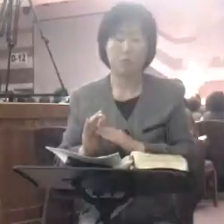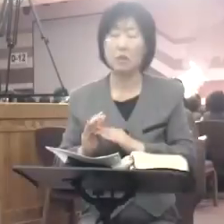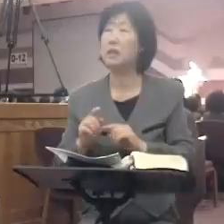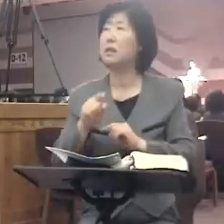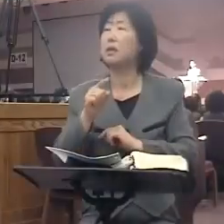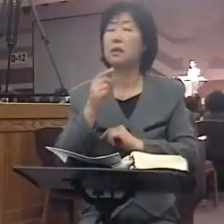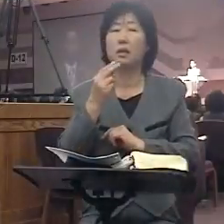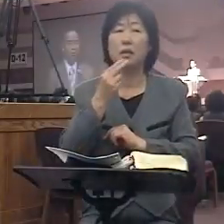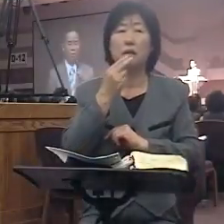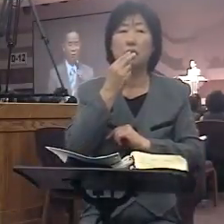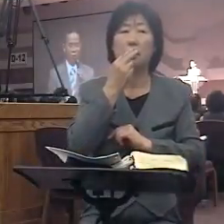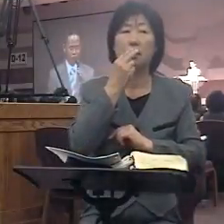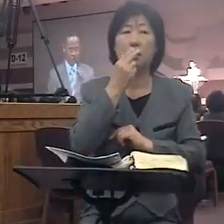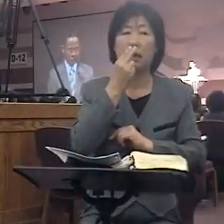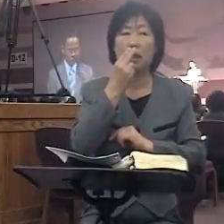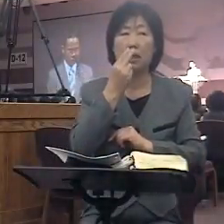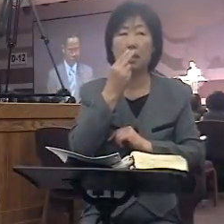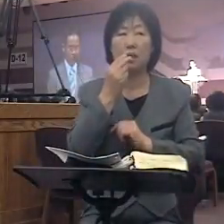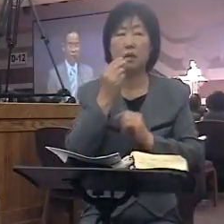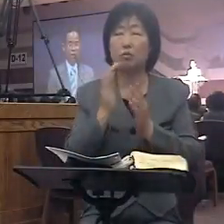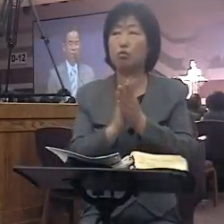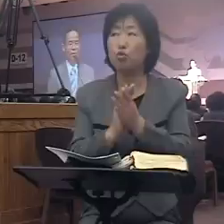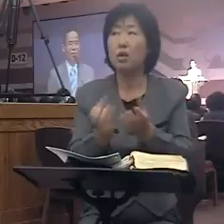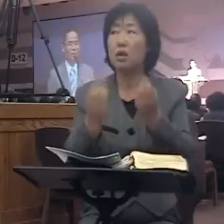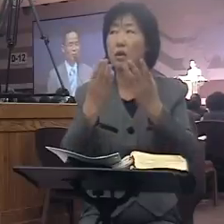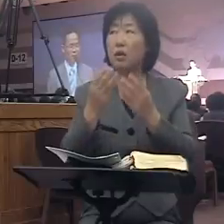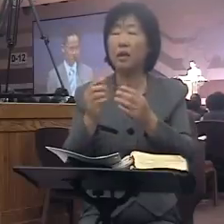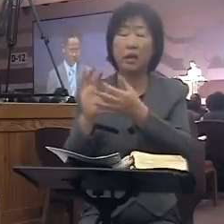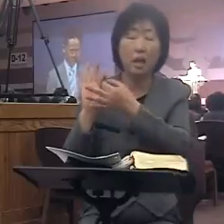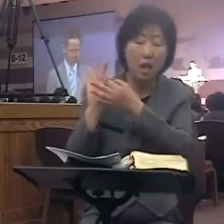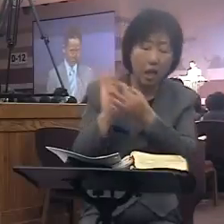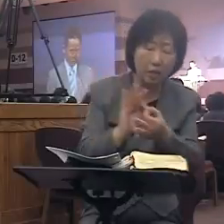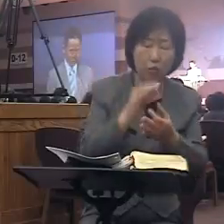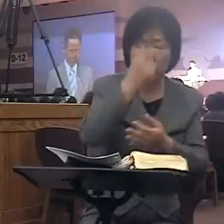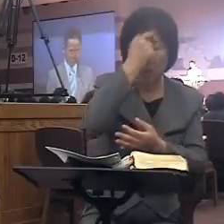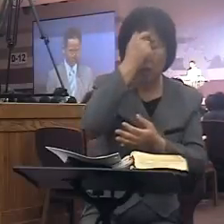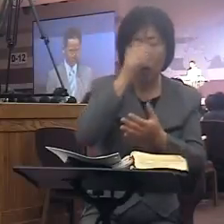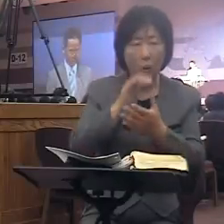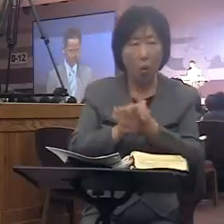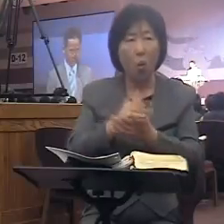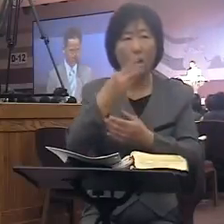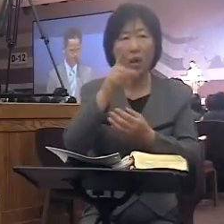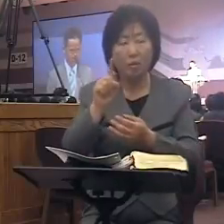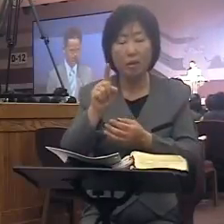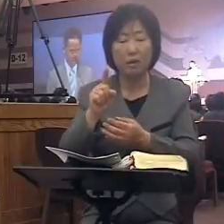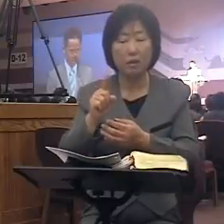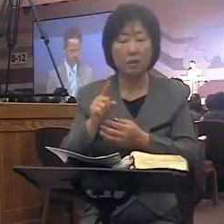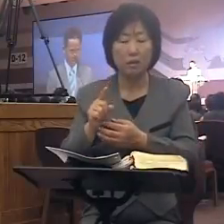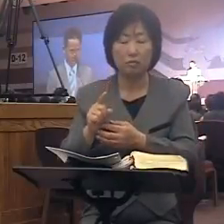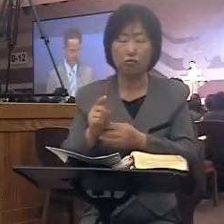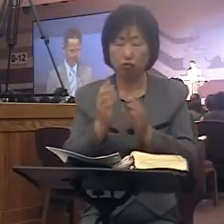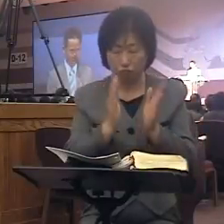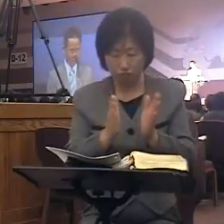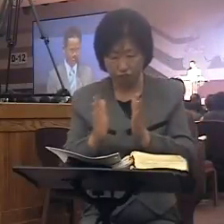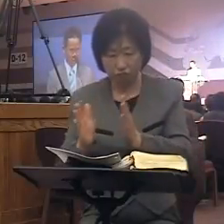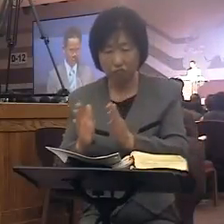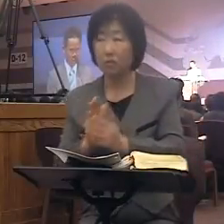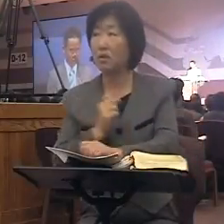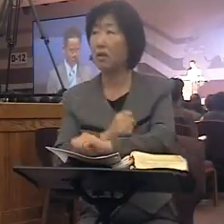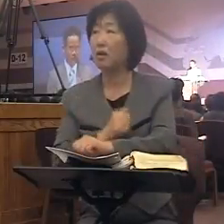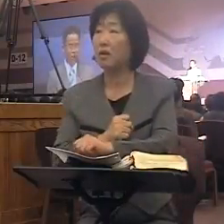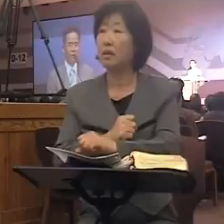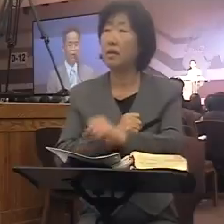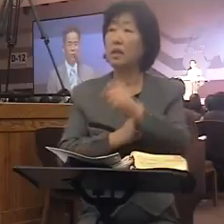이 새생명 축제를 위해서 계속 기도해 주시고 각각 방에서 성심껏 준비해 주시면 감사하겠습니다. 제13기 남가주